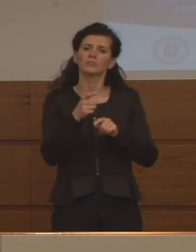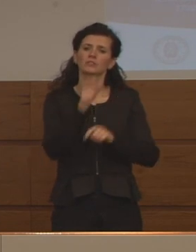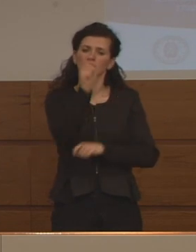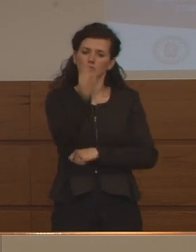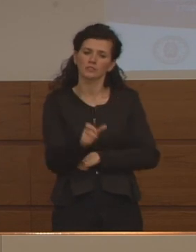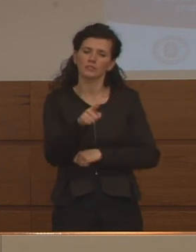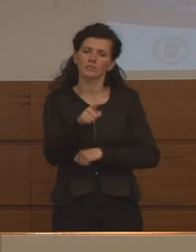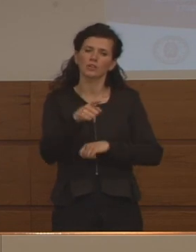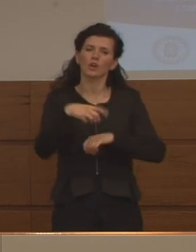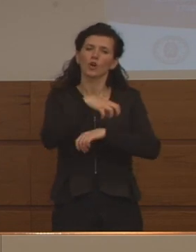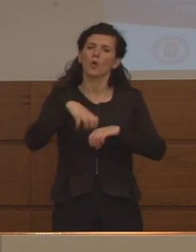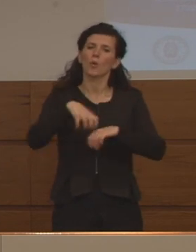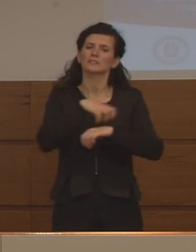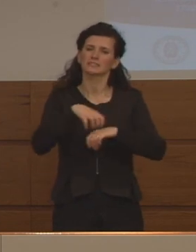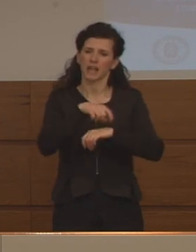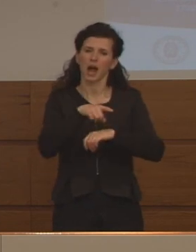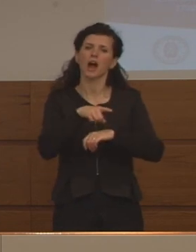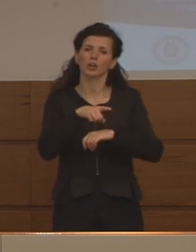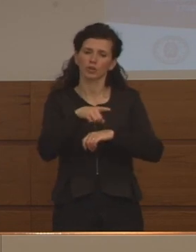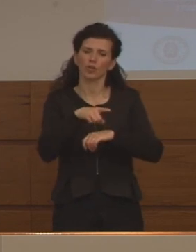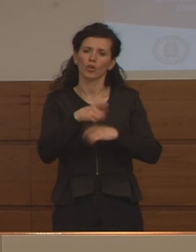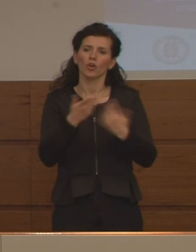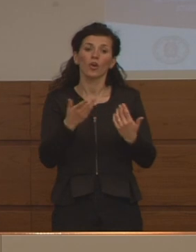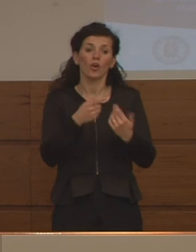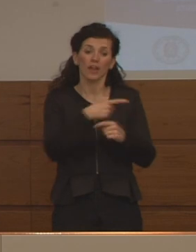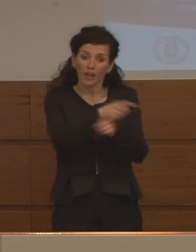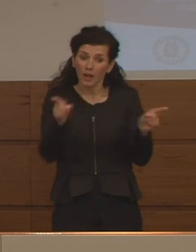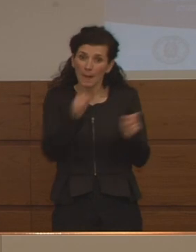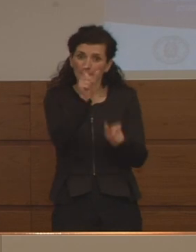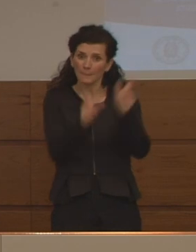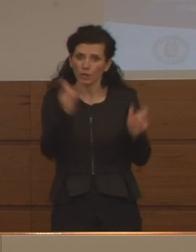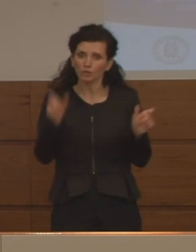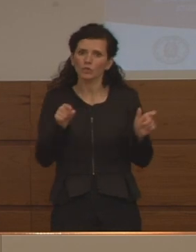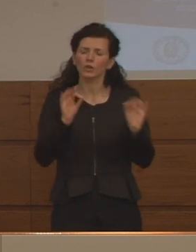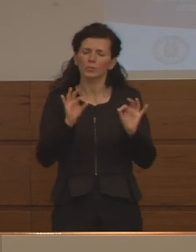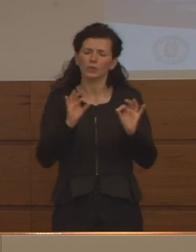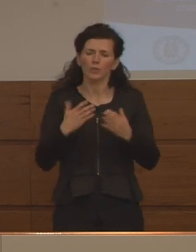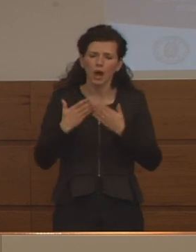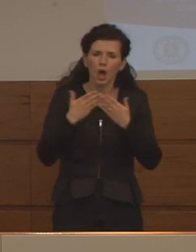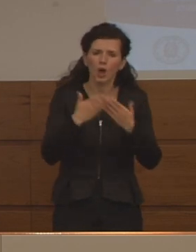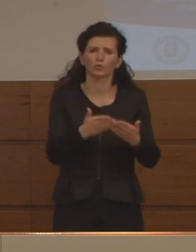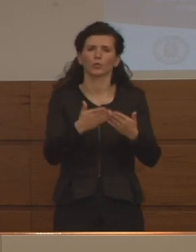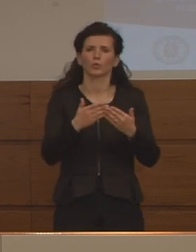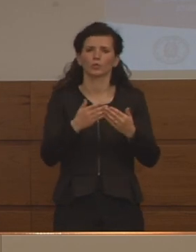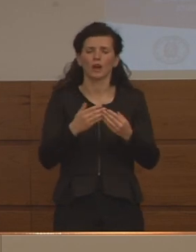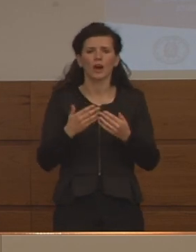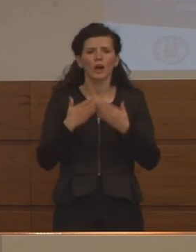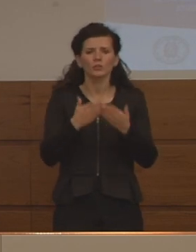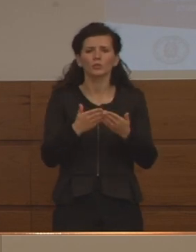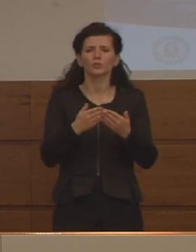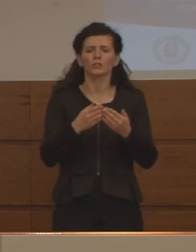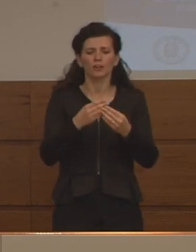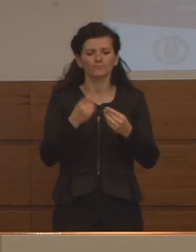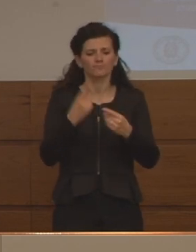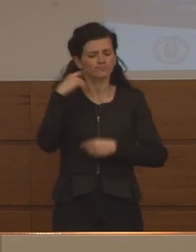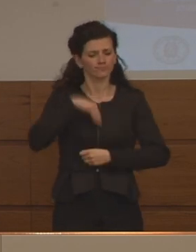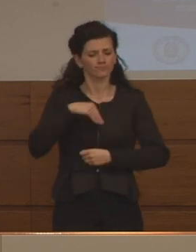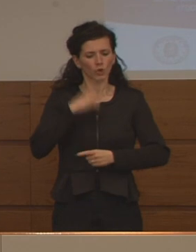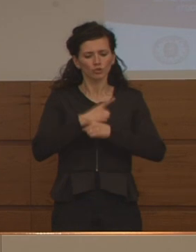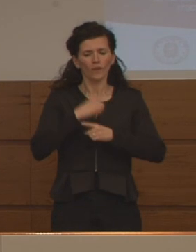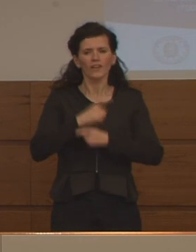che tanto si adoperano per il benessere dei cittadini di questo paese per la loro sicurezza